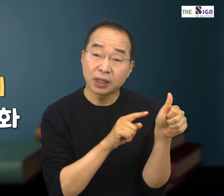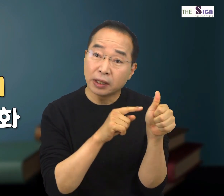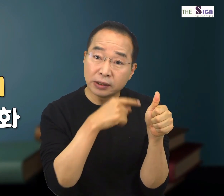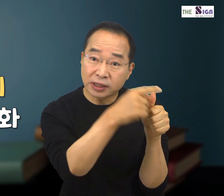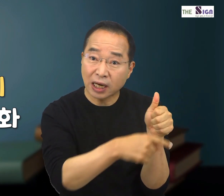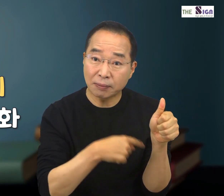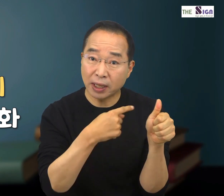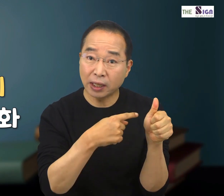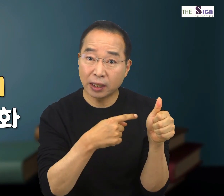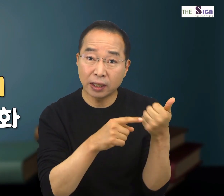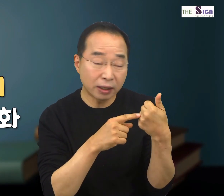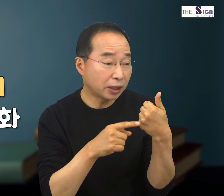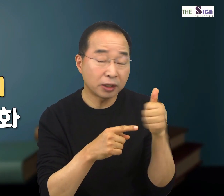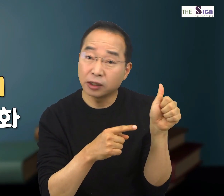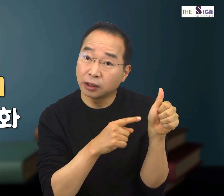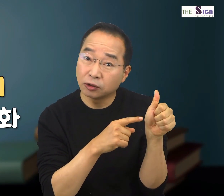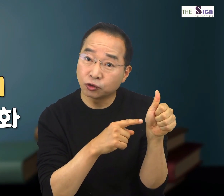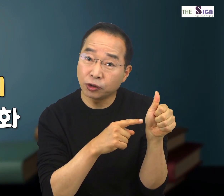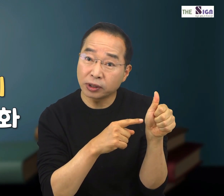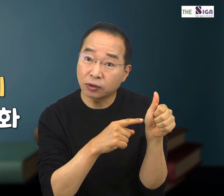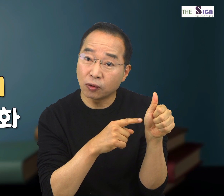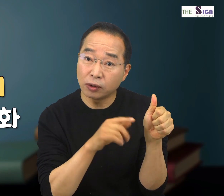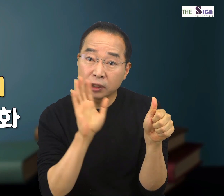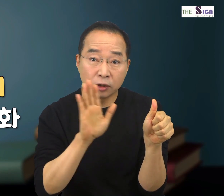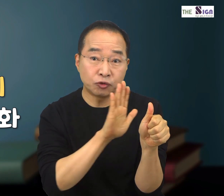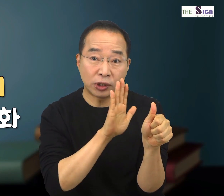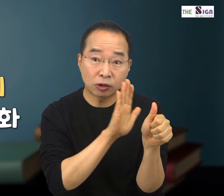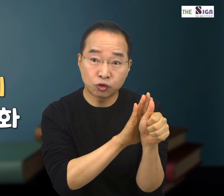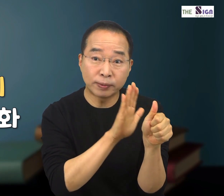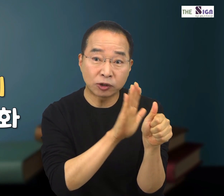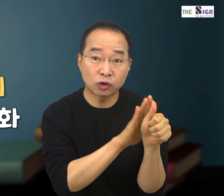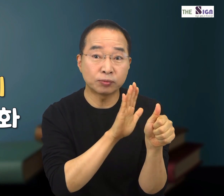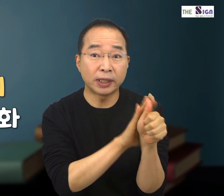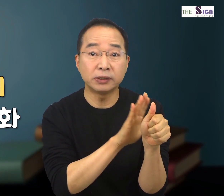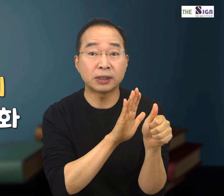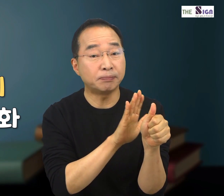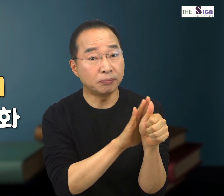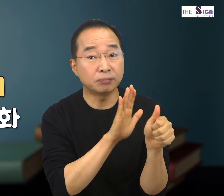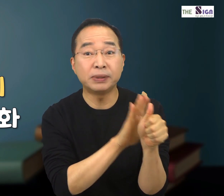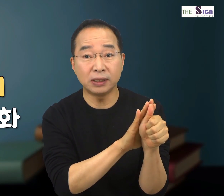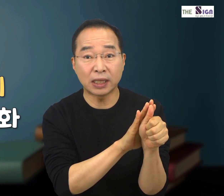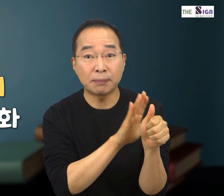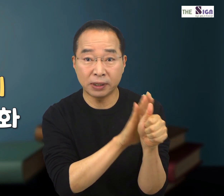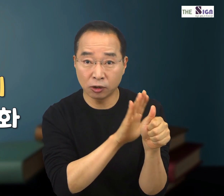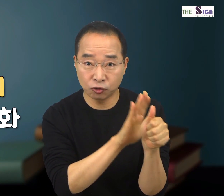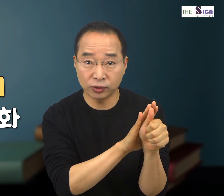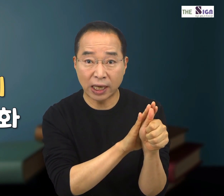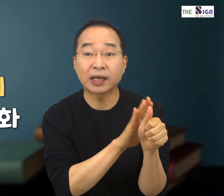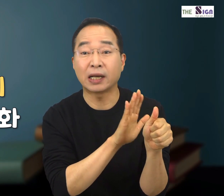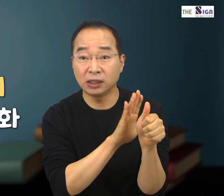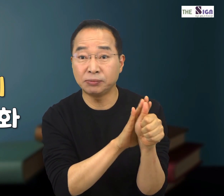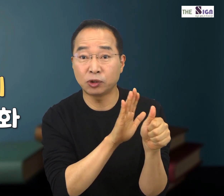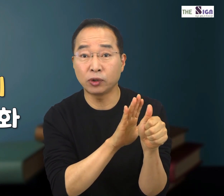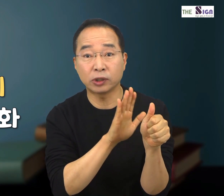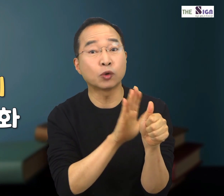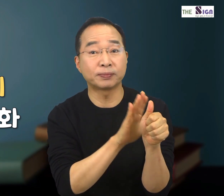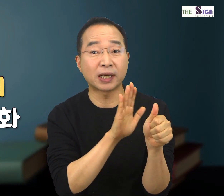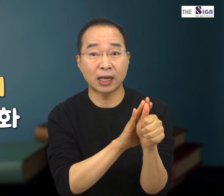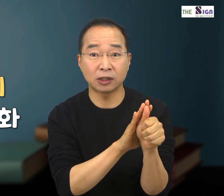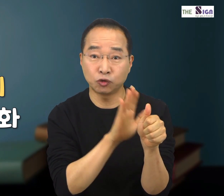이제 사람의 수형이고, 이걸 뒤에서 두 번 쳐주면 이제 민다, 밀어준다 라는 의미로 이게 돕다라는 게 두 번